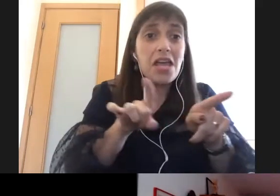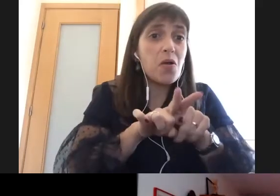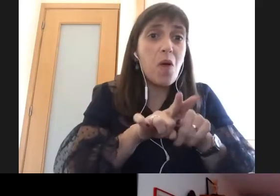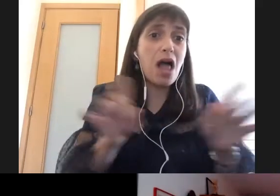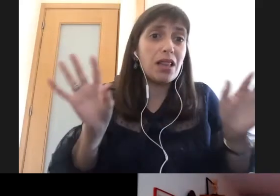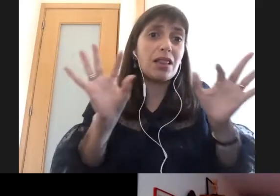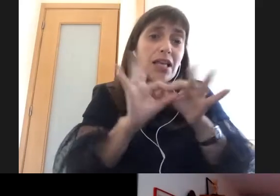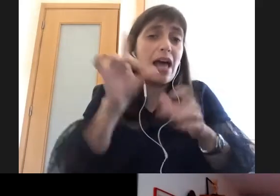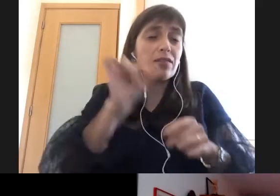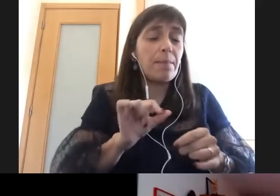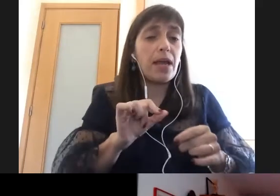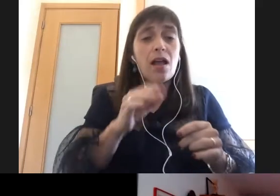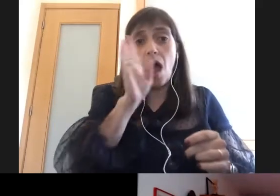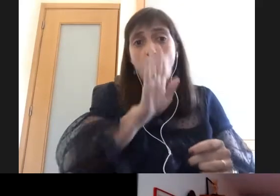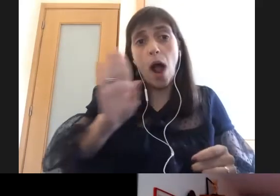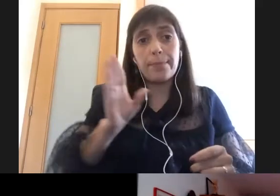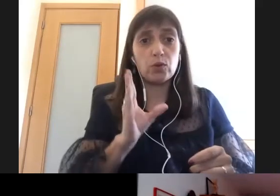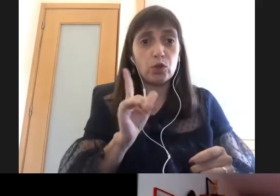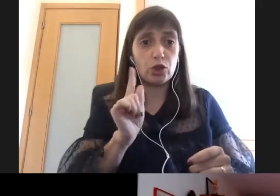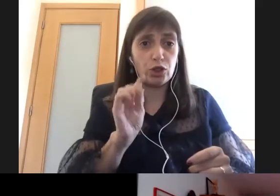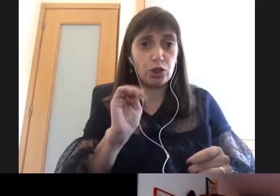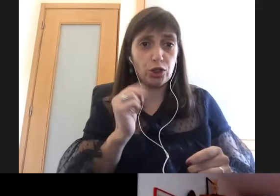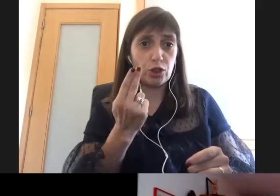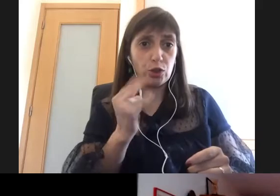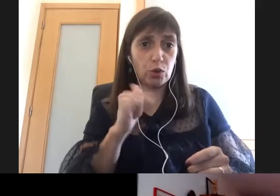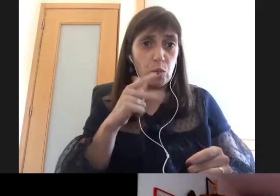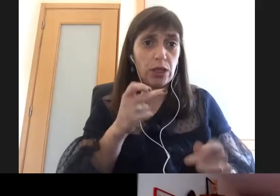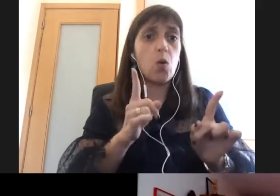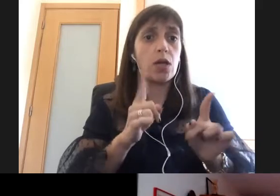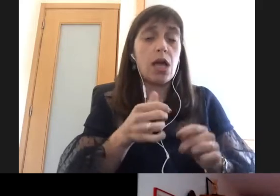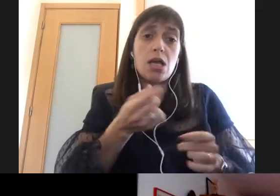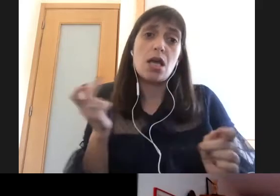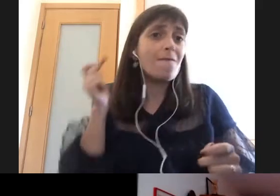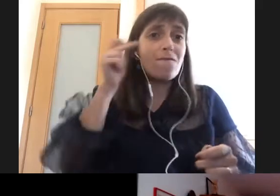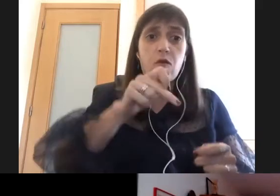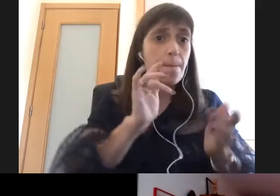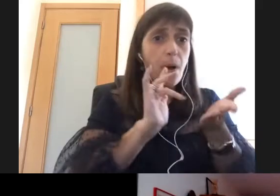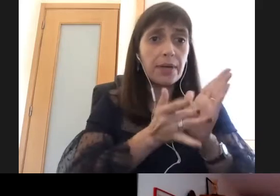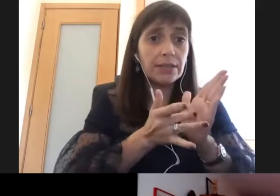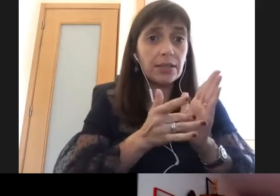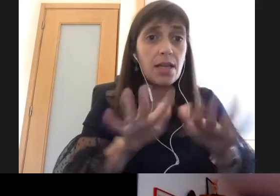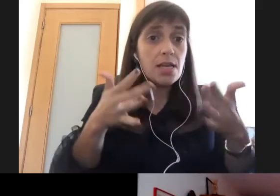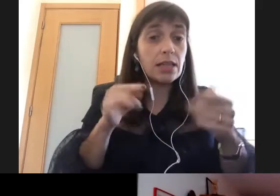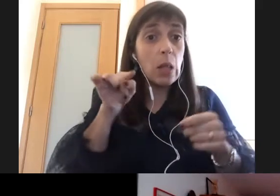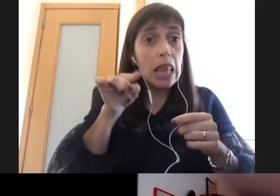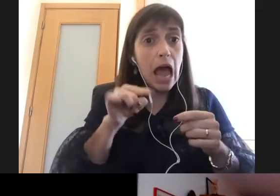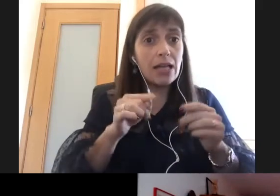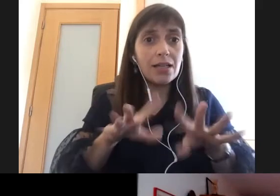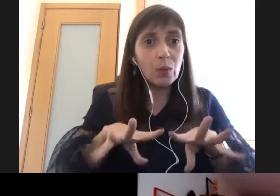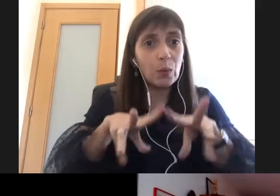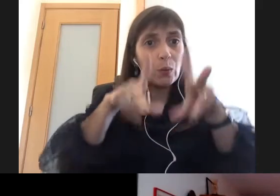jesuíta mesmo, nesse período da contrarreforma, que foi mergulhar no Brasil e, de certa forma, construiu o Brasil. E eu acho